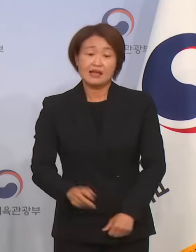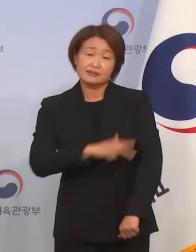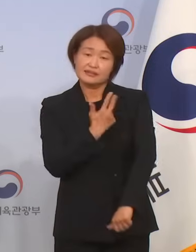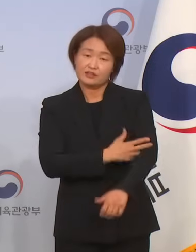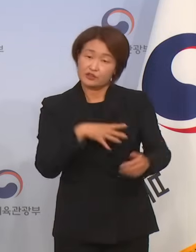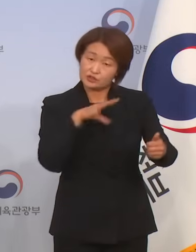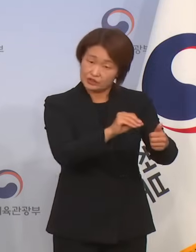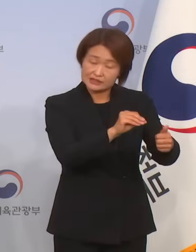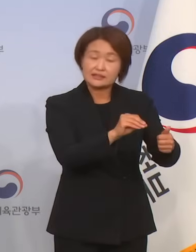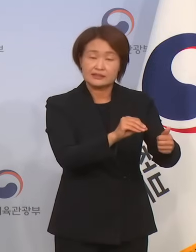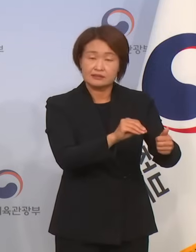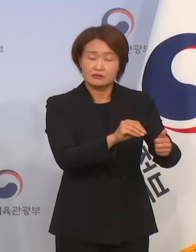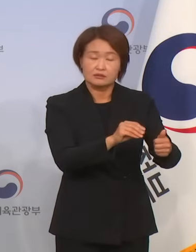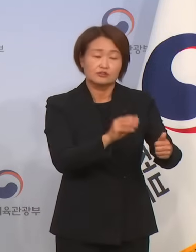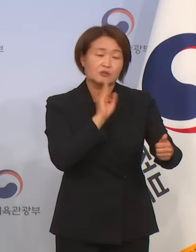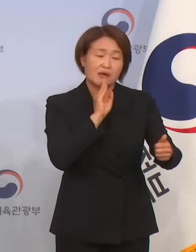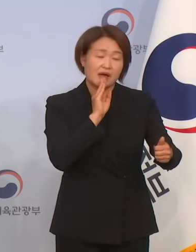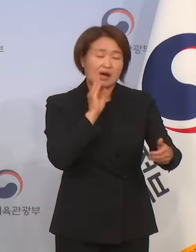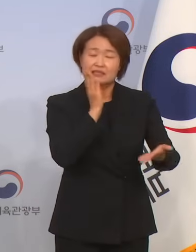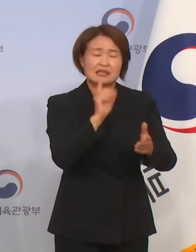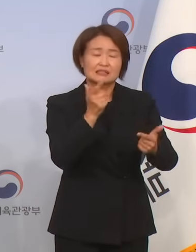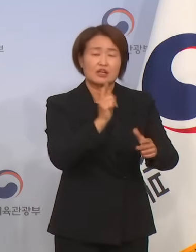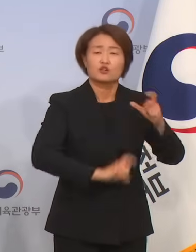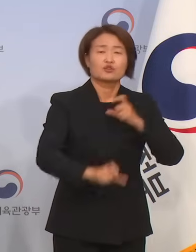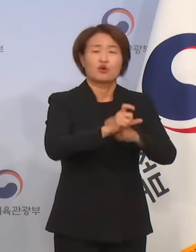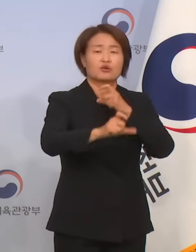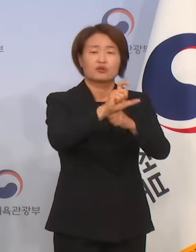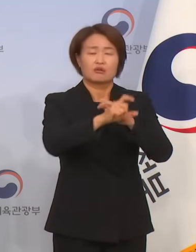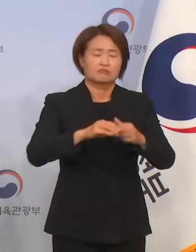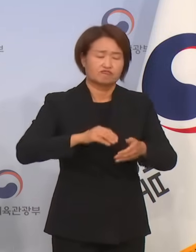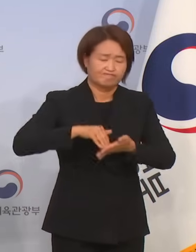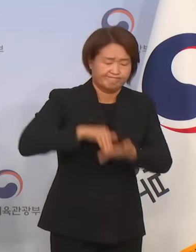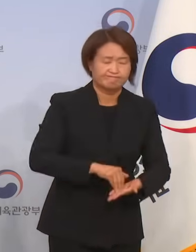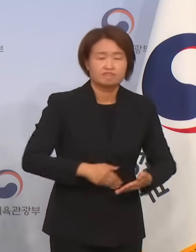자격정지 이상의 중징계가 불가피하다고 판단하였습니다.